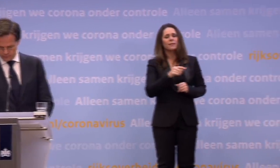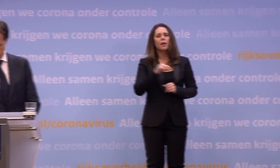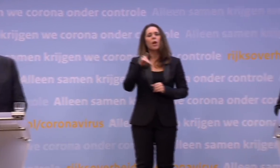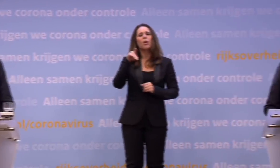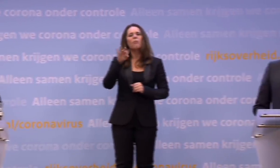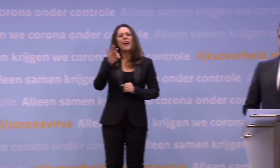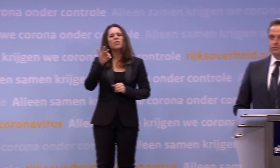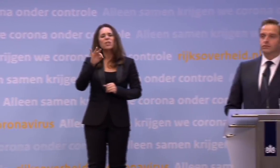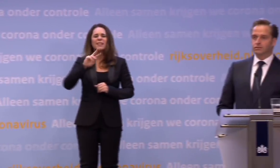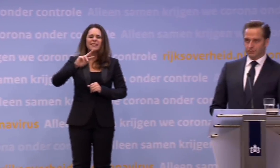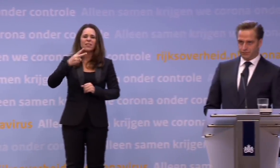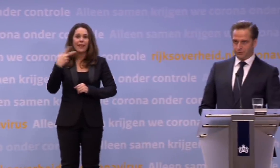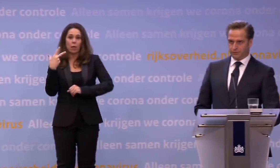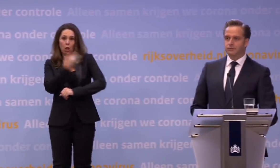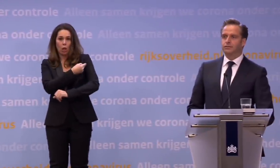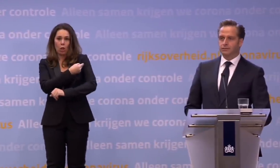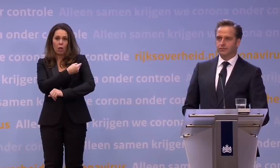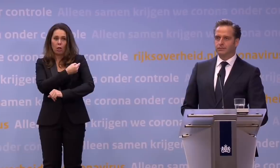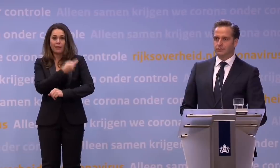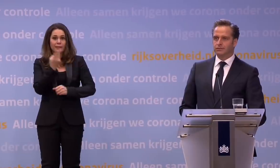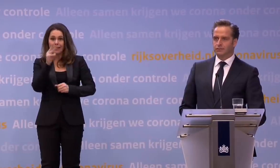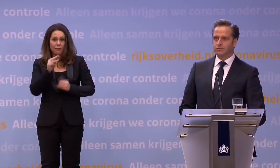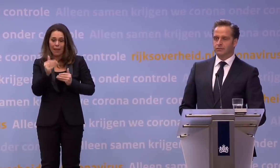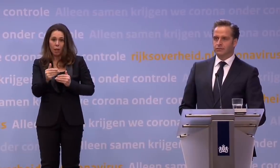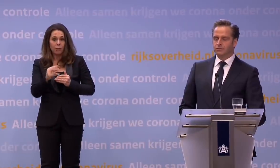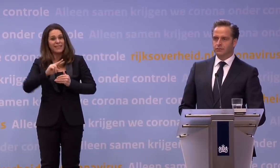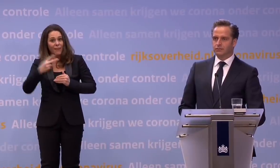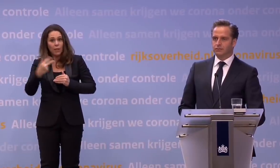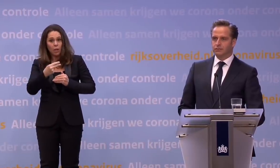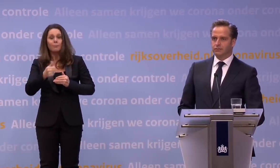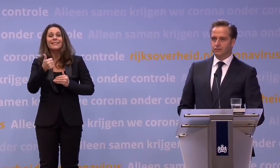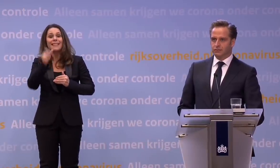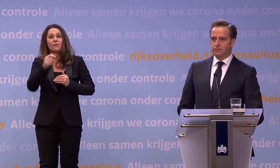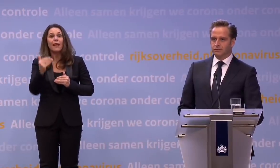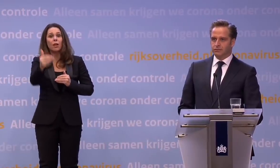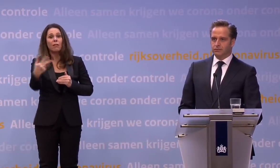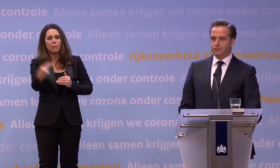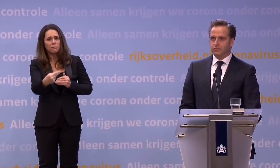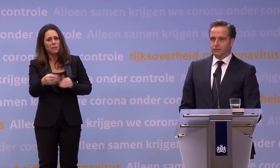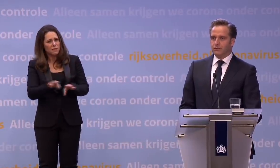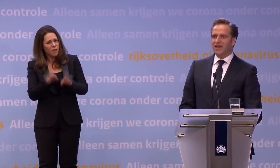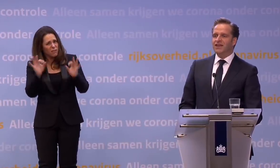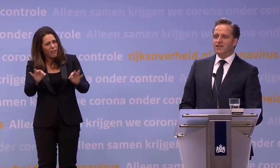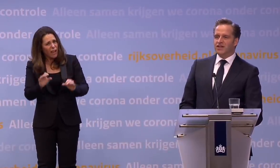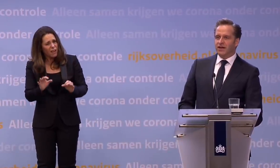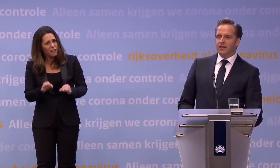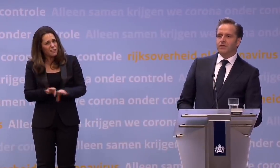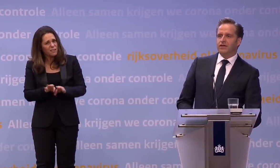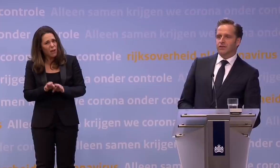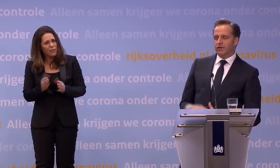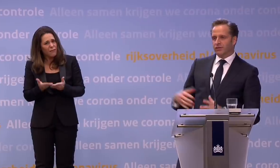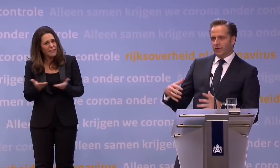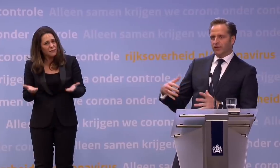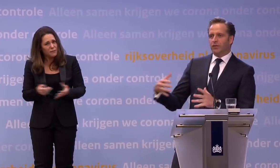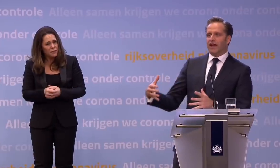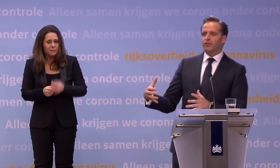die gaat niet na drie weken worden gezet, maar na zes weken. Is dat even veilig en even effectief dan nog, als na drie weken? In de zesde week, heb